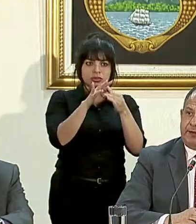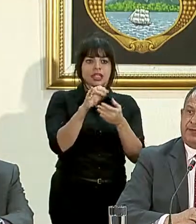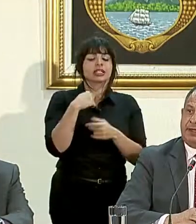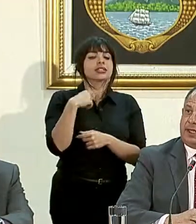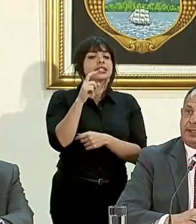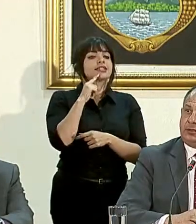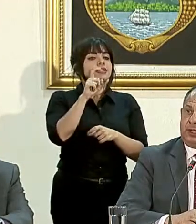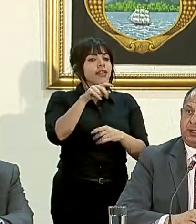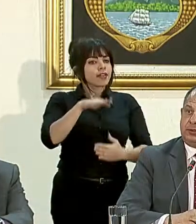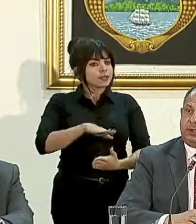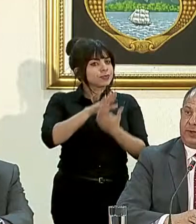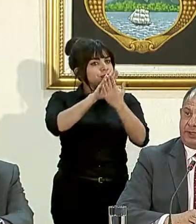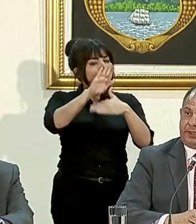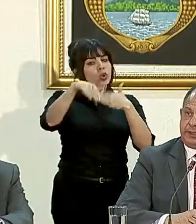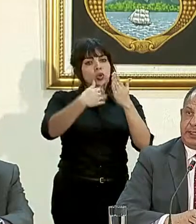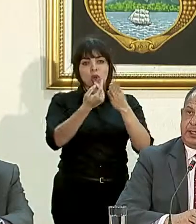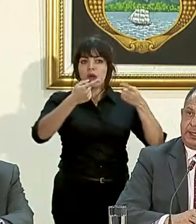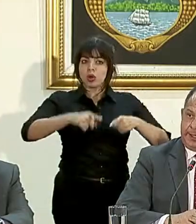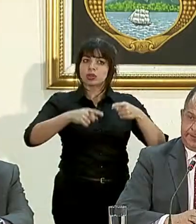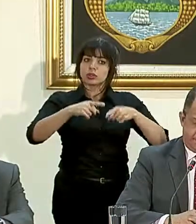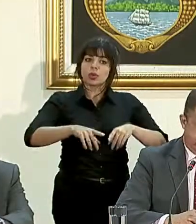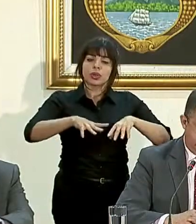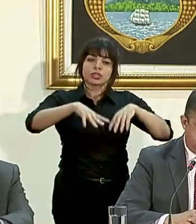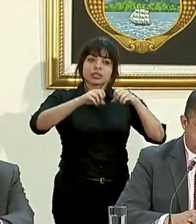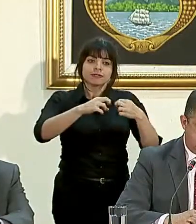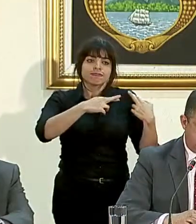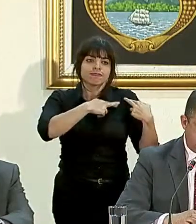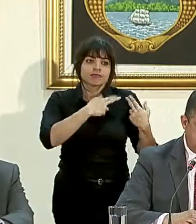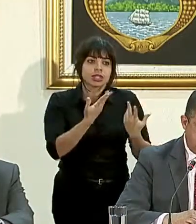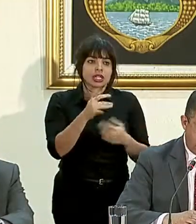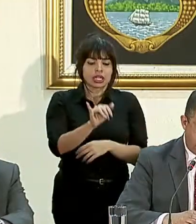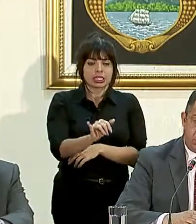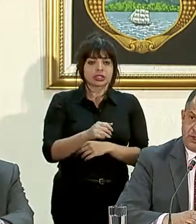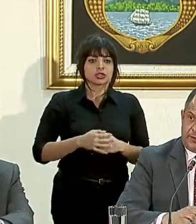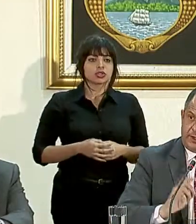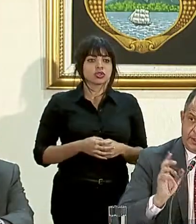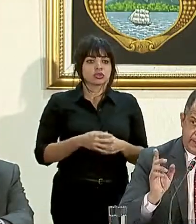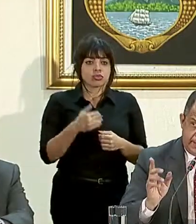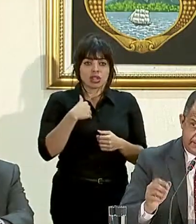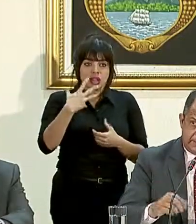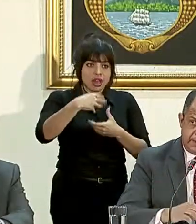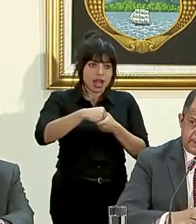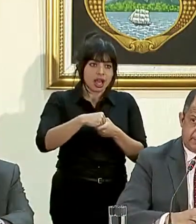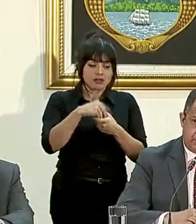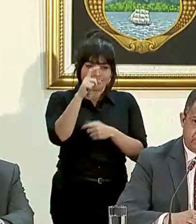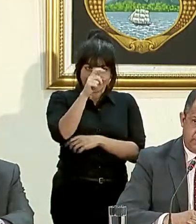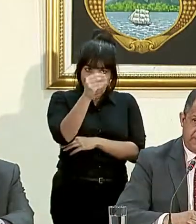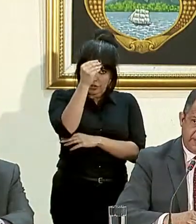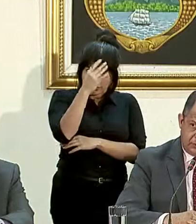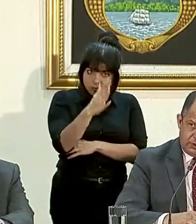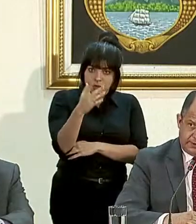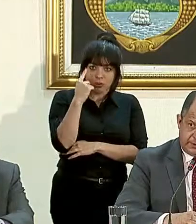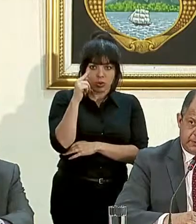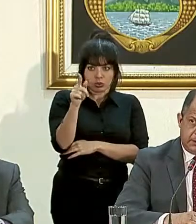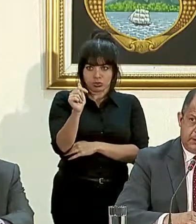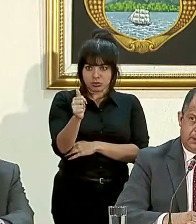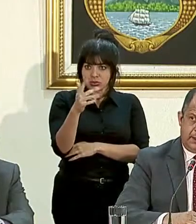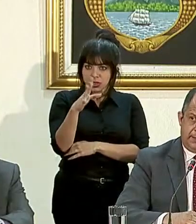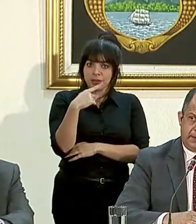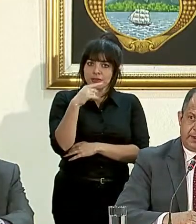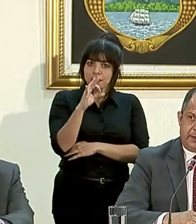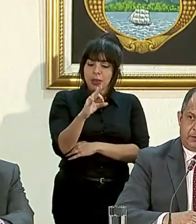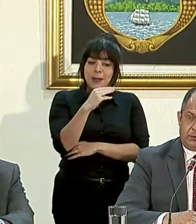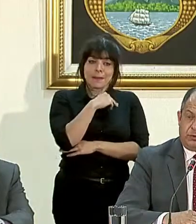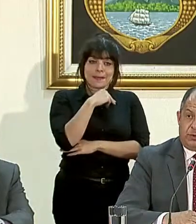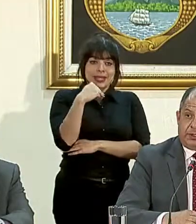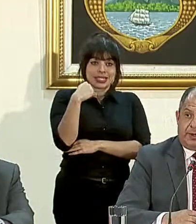se enfrentarán todas las consecuencias que esto conlleve. He de señalar, porque usted bien lo dice, que